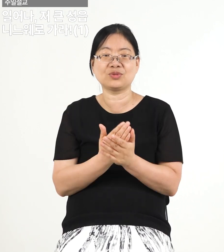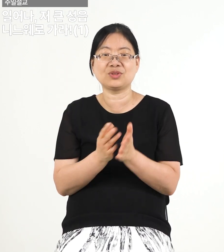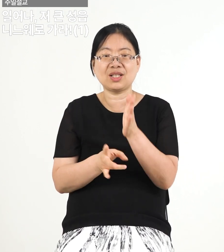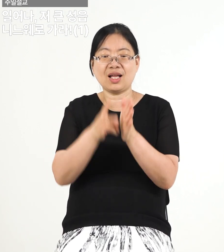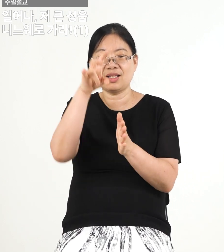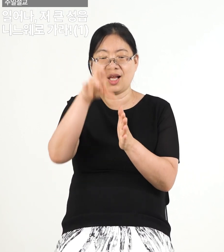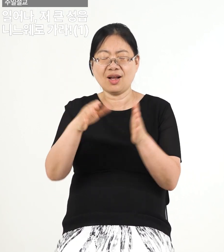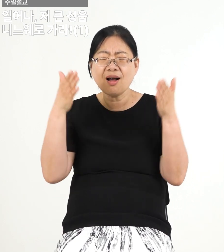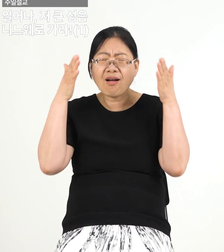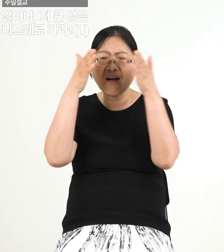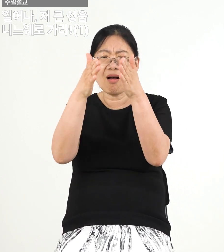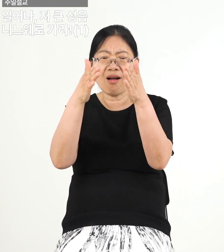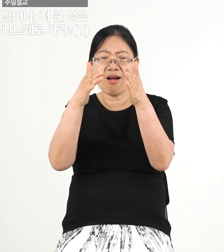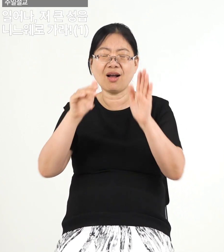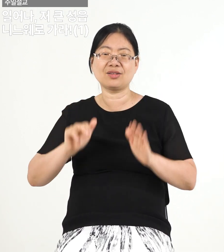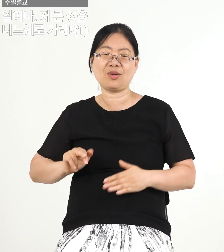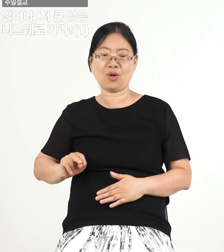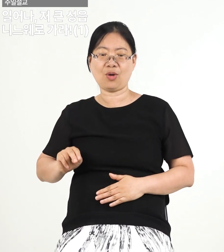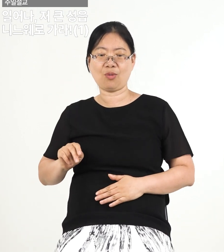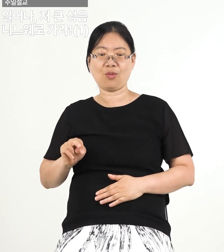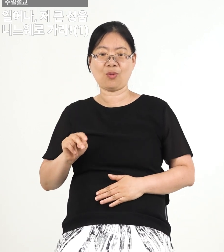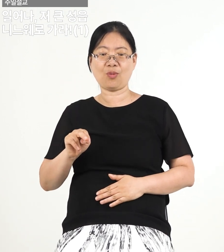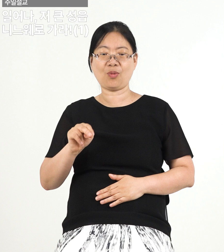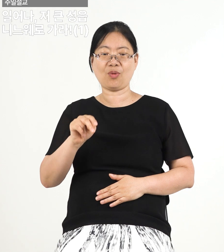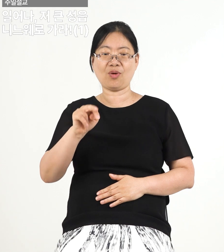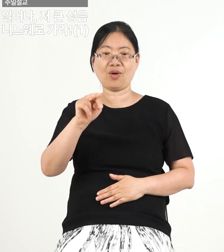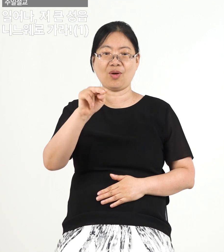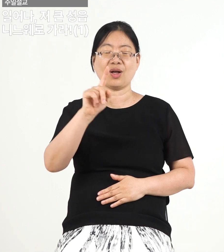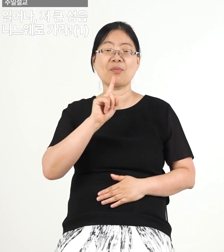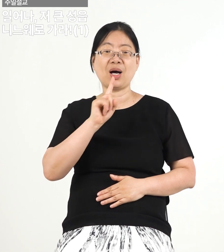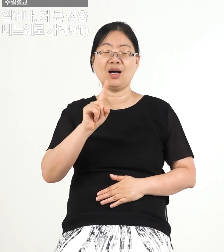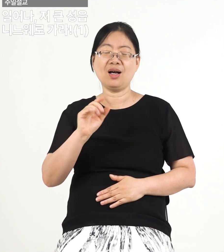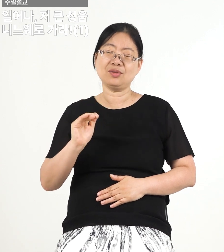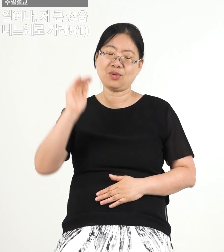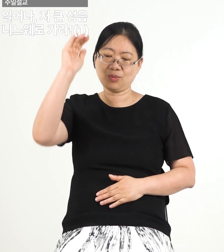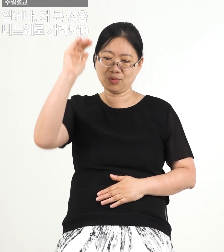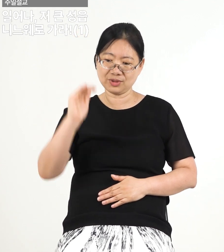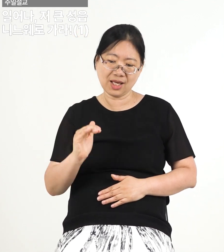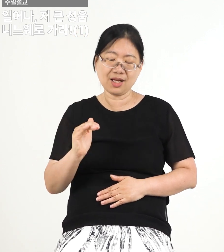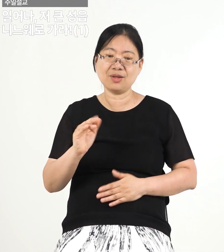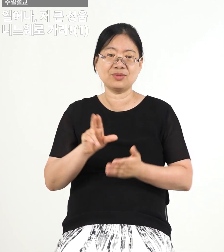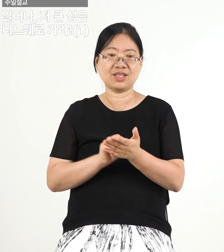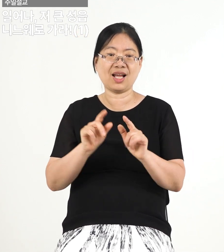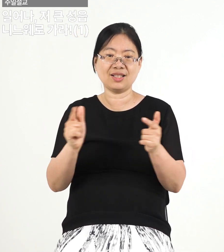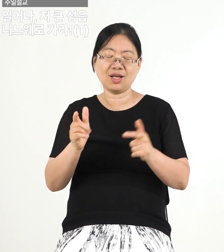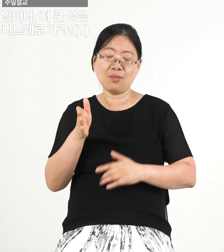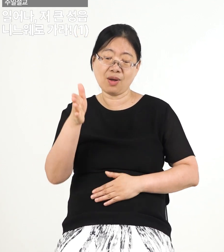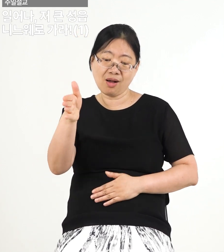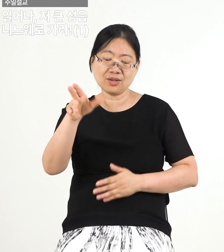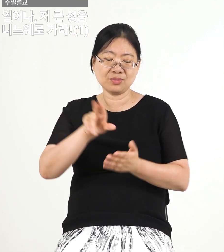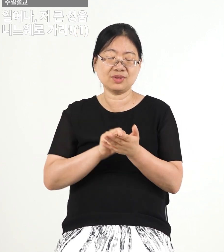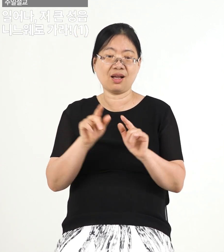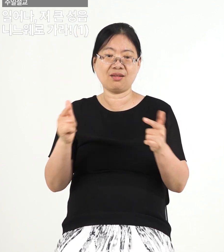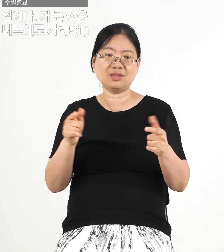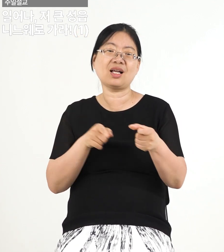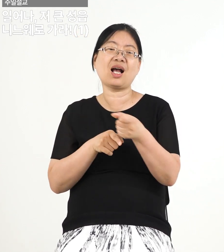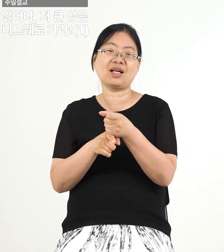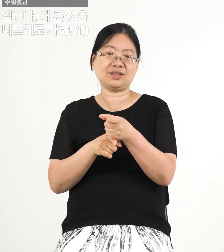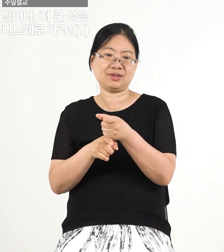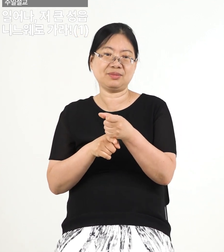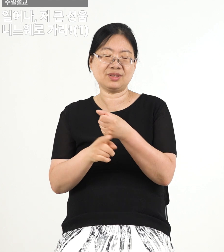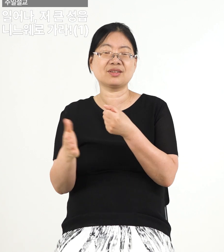향하여 올라간다라고 표현을 합니다. 이건 높낮이의 문제가 아니고 방향의 문제가 아니라 의미의